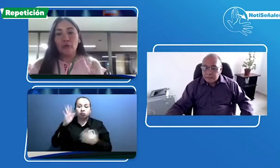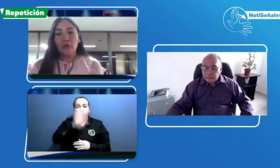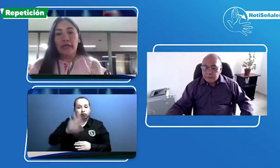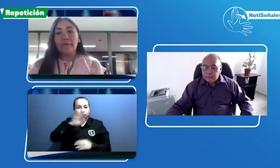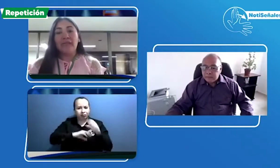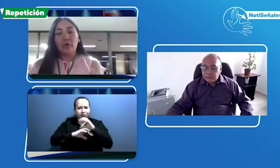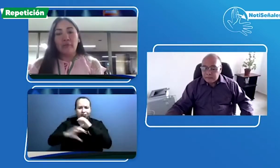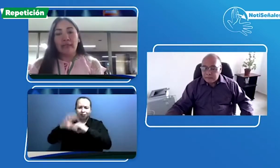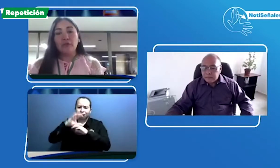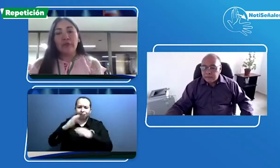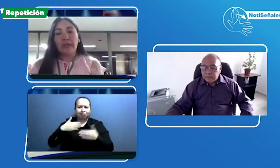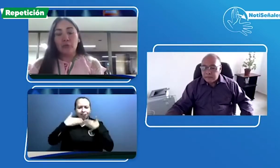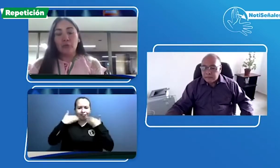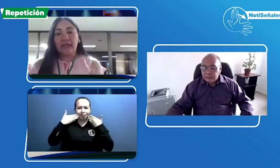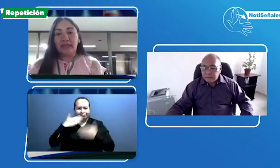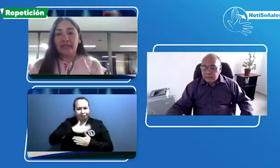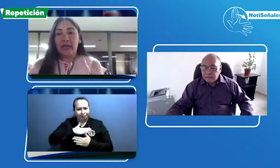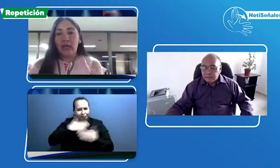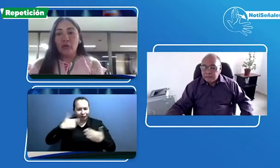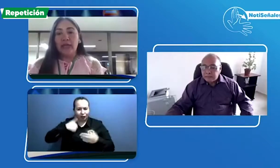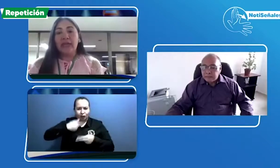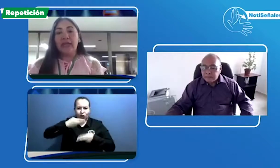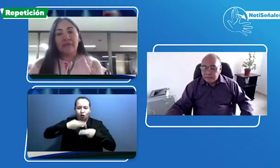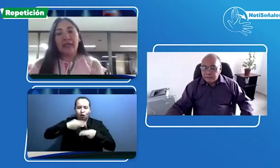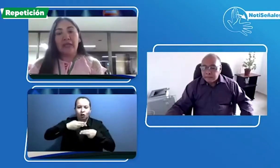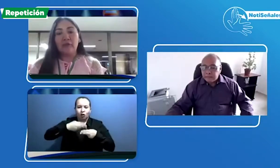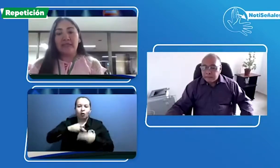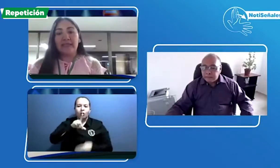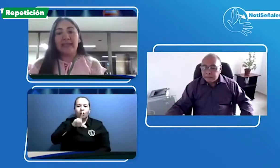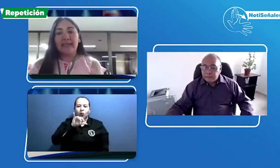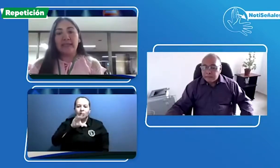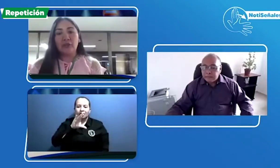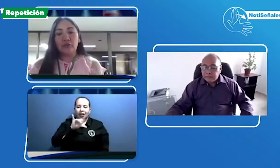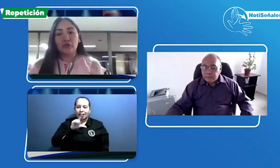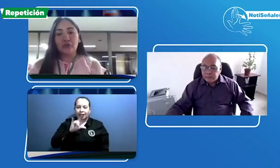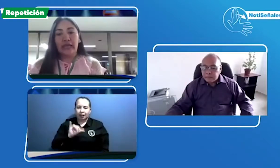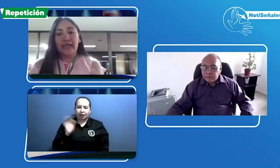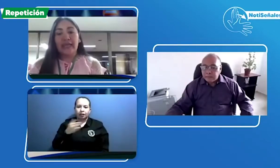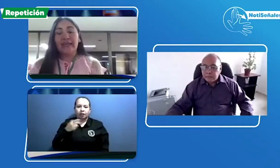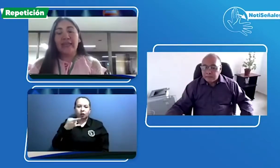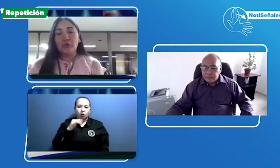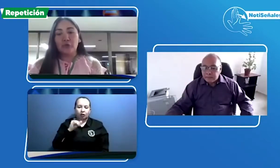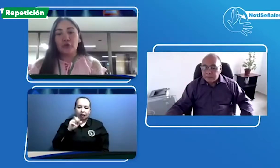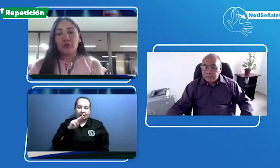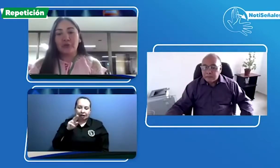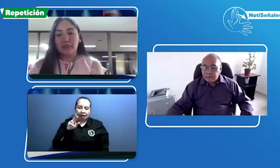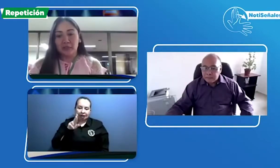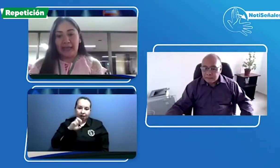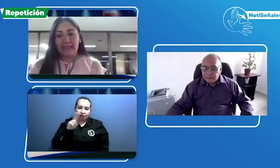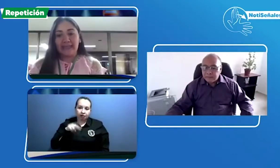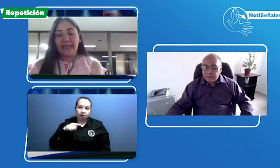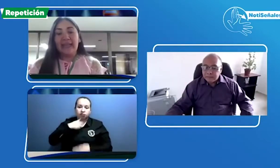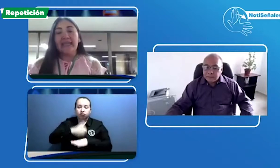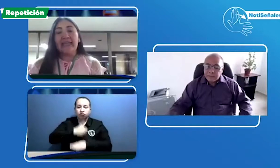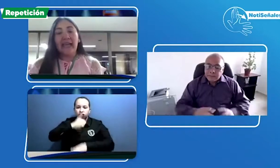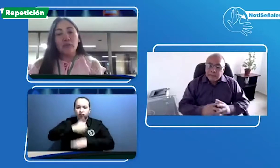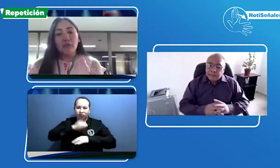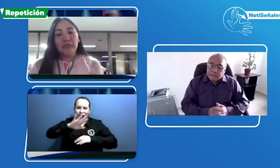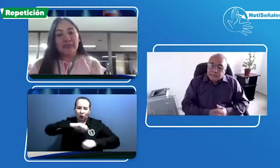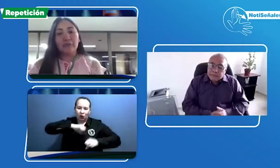saludo. Mi nombre, Luzeli Gutiérrez Tao, jefe de la oficina de gestión social y asuntos poblacionales.